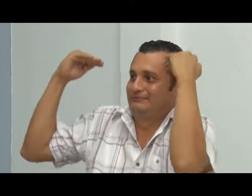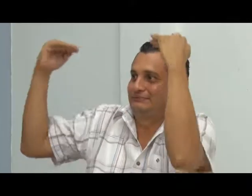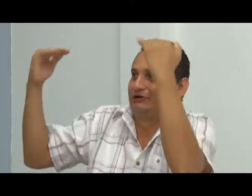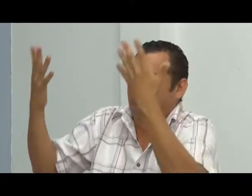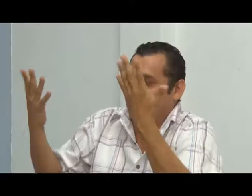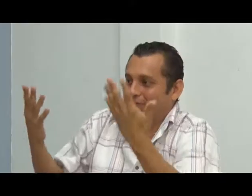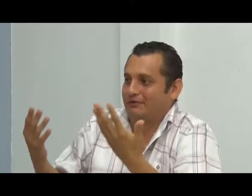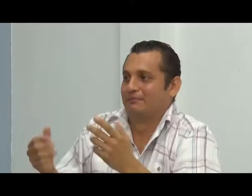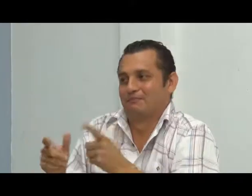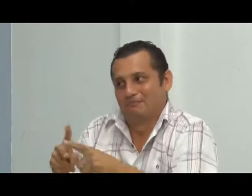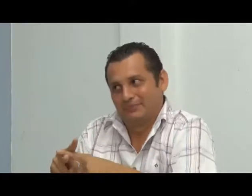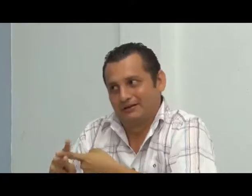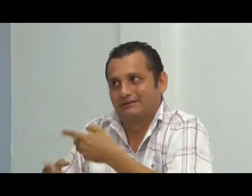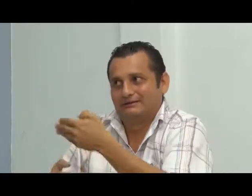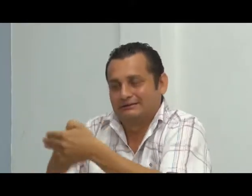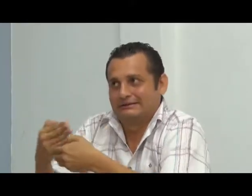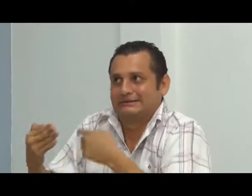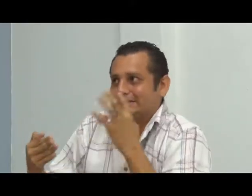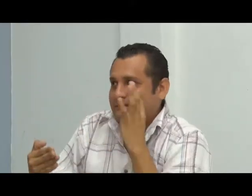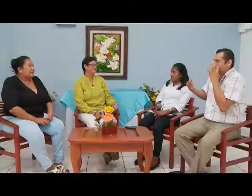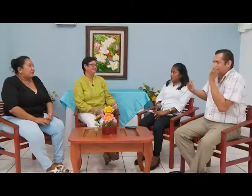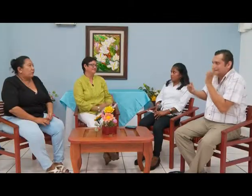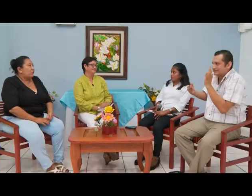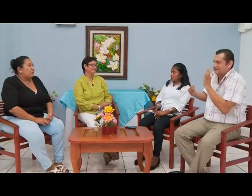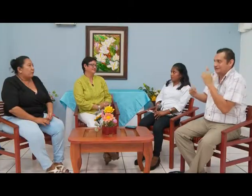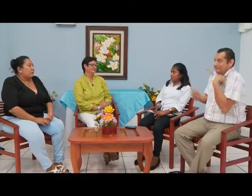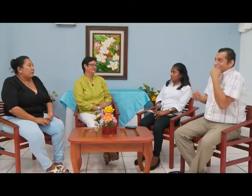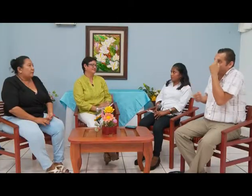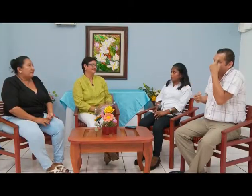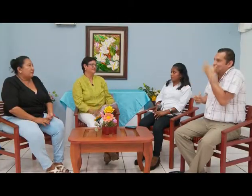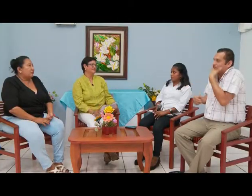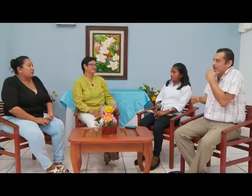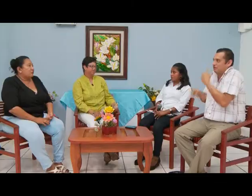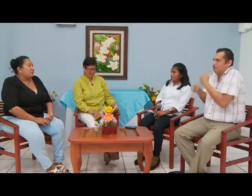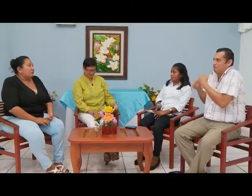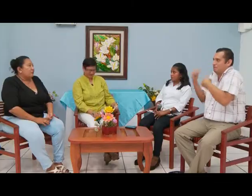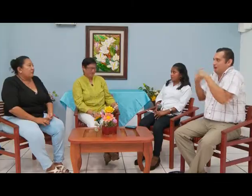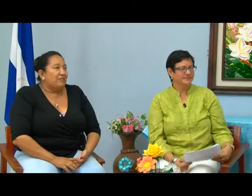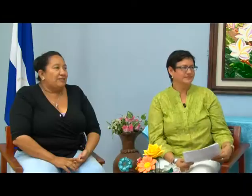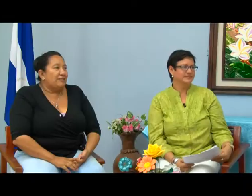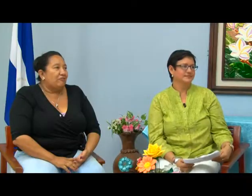y dije, es difícil esto. Y comencé poco a poco el proceso.